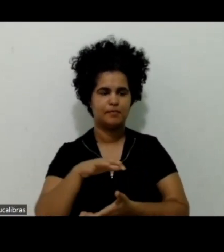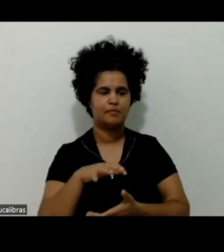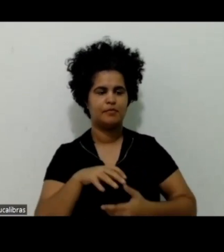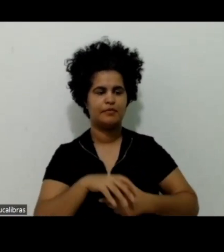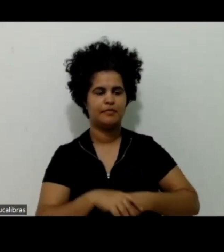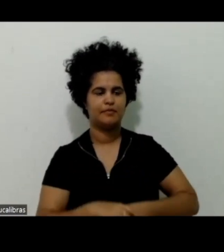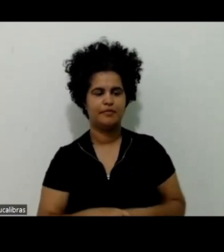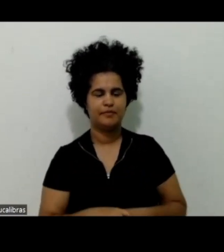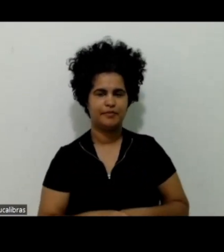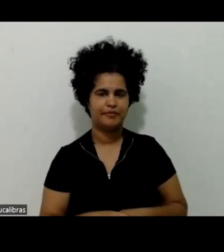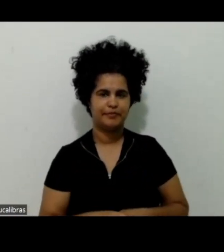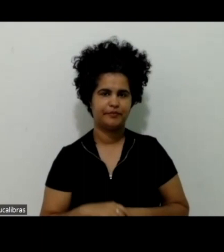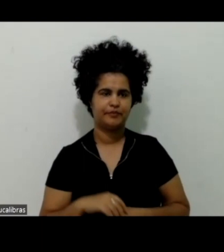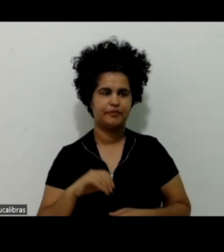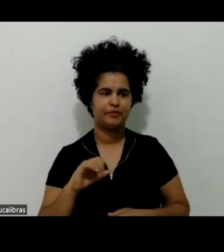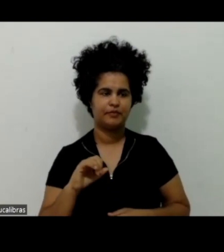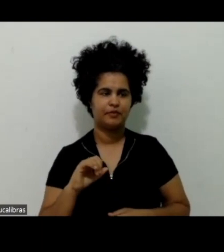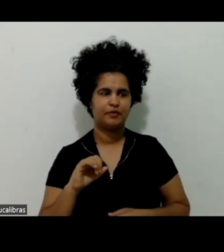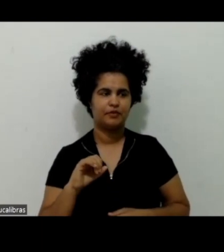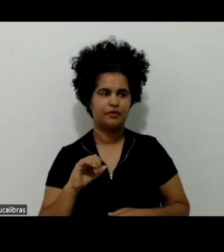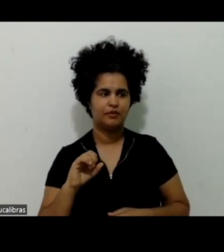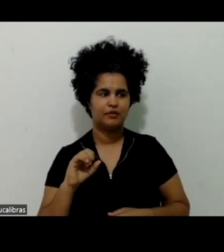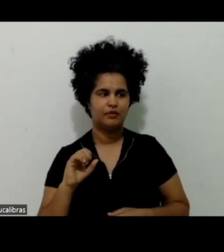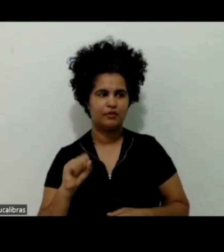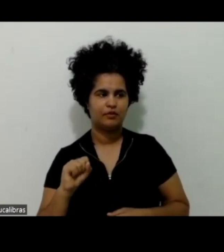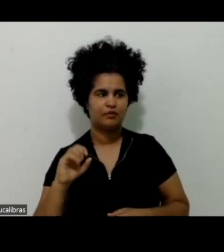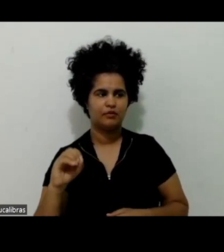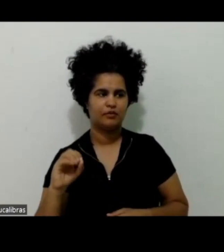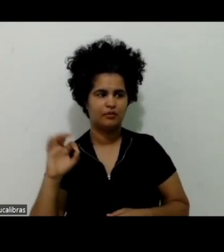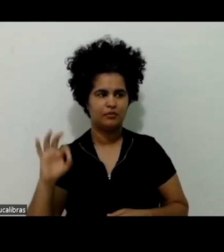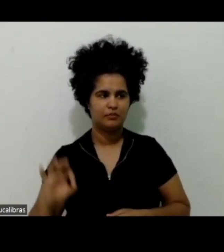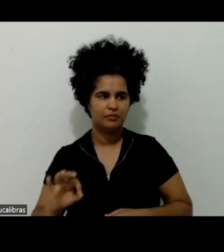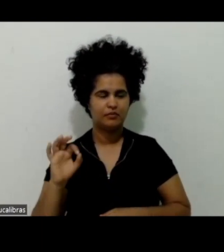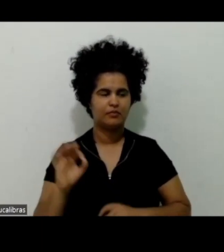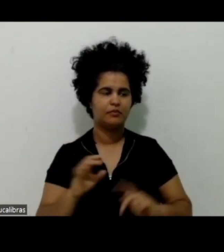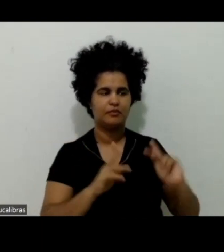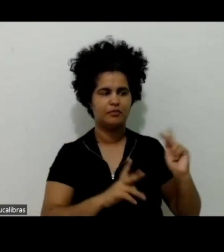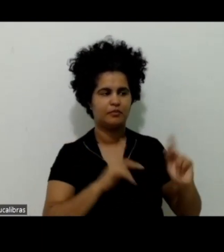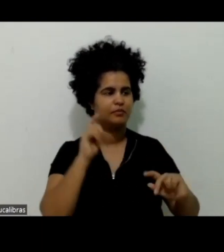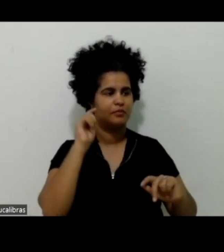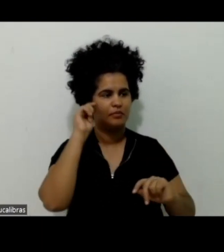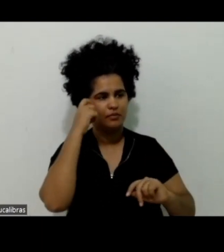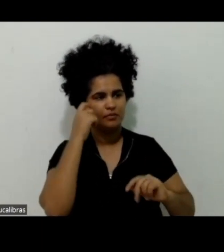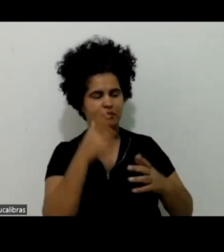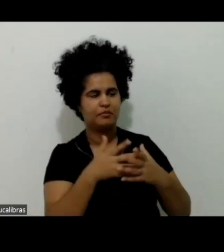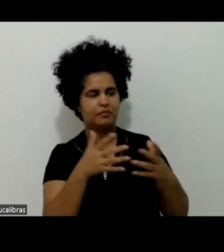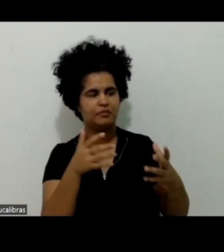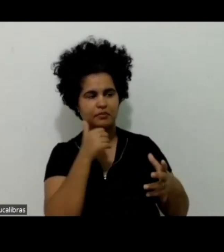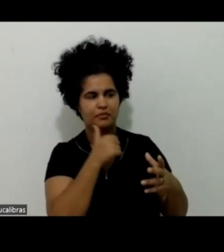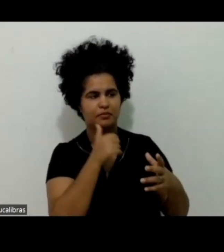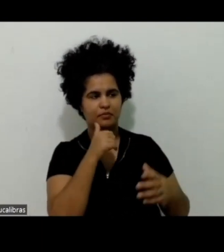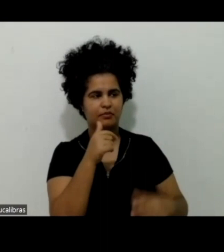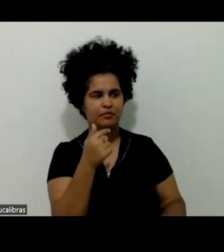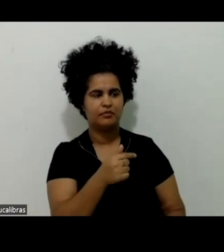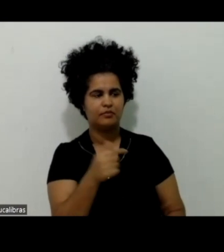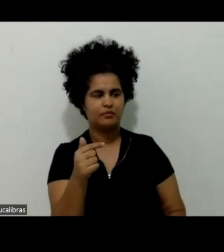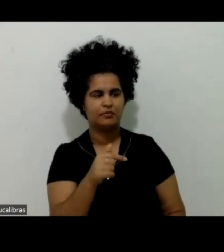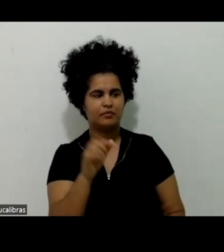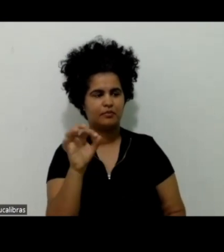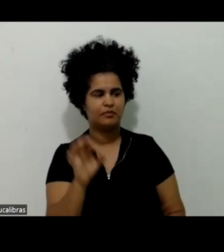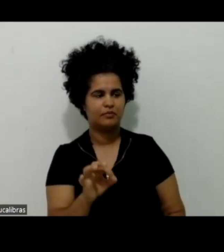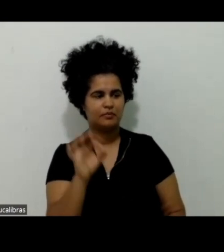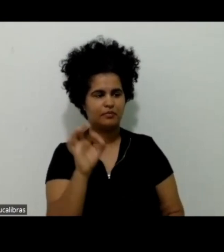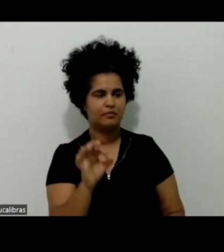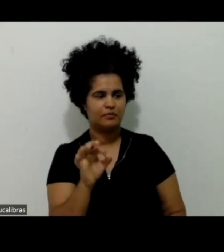né, 85% visualiza que a maioria da população atendida é negra, sobretudo mulheres, e 67% destacam, né,